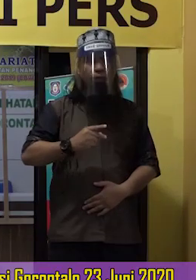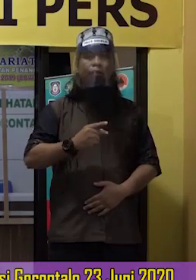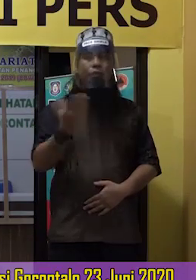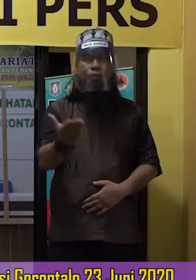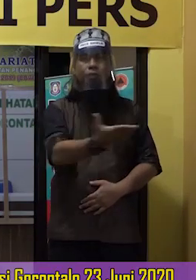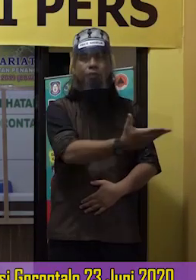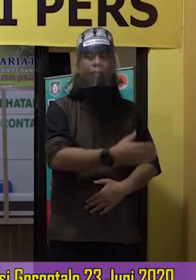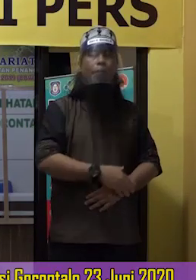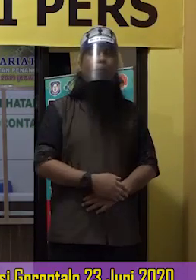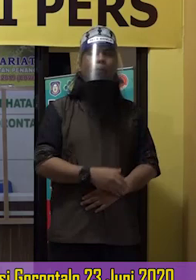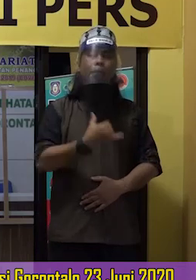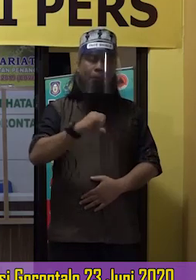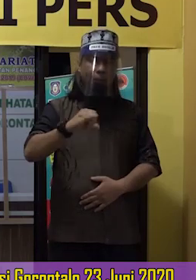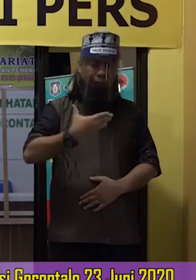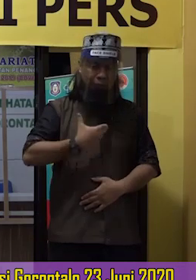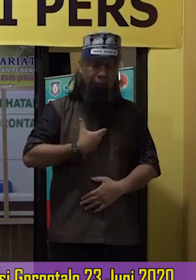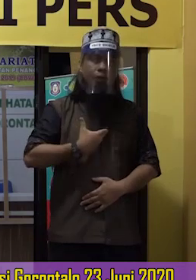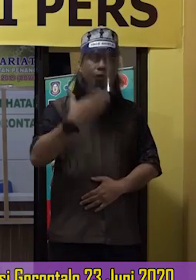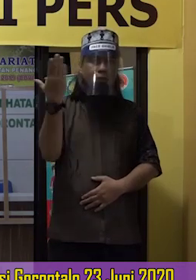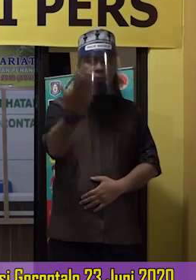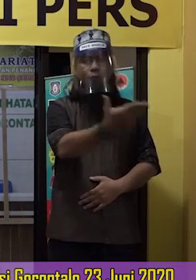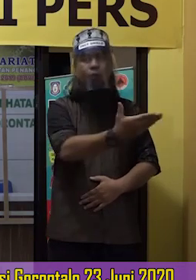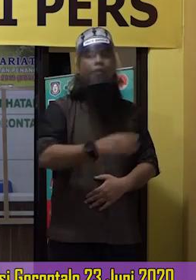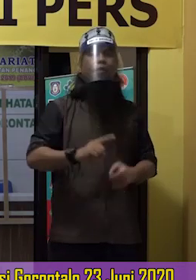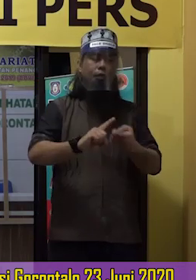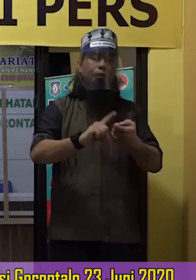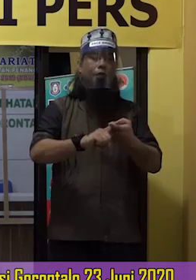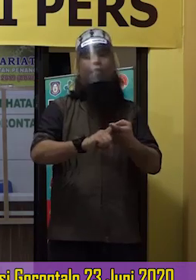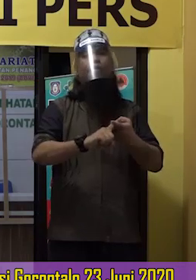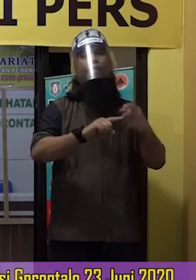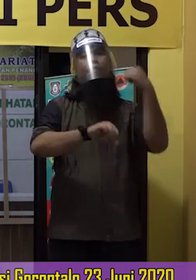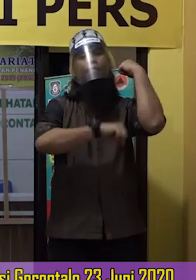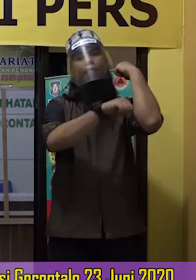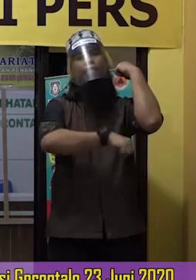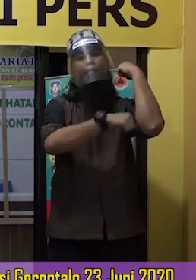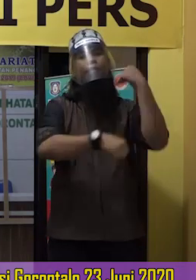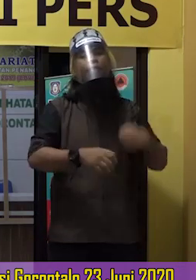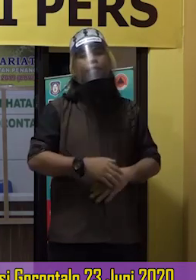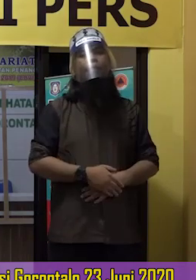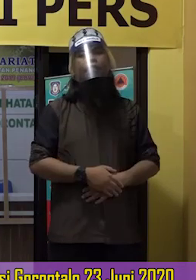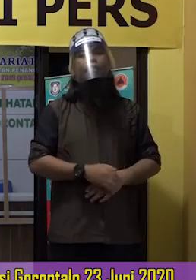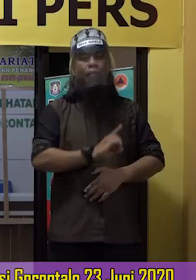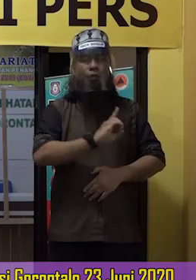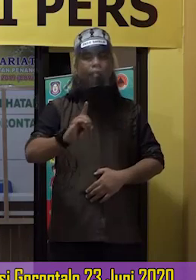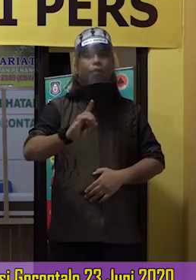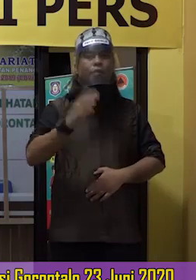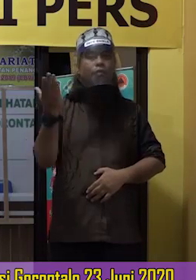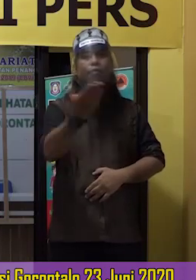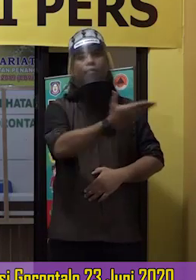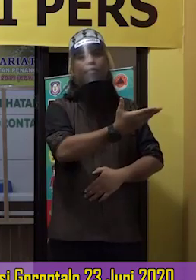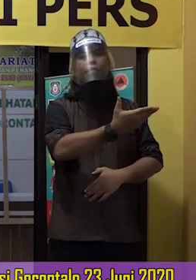hormati teman-teman awak media, yang saya hormati seluruh masyarakat Provinsi